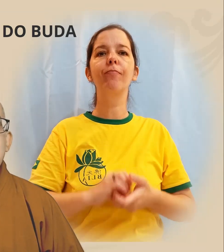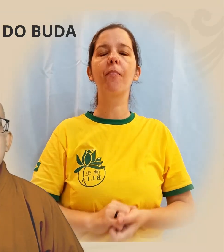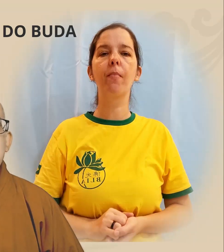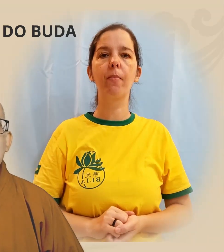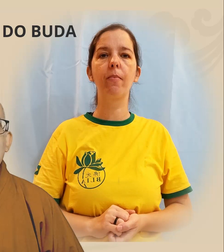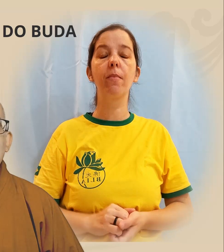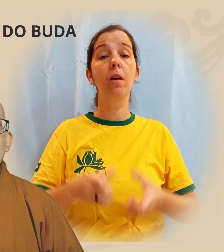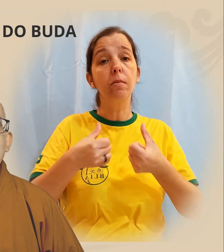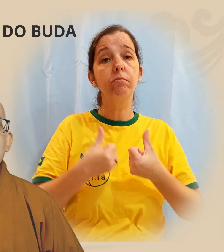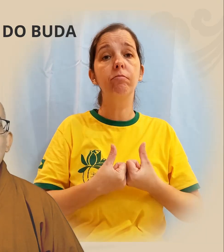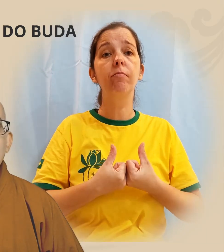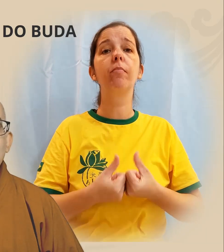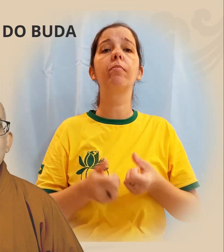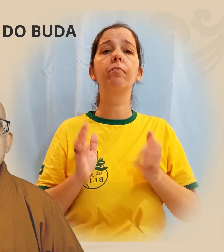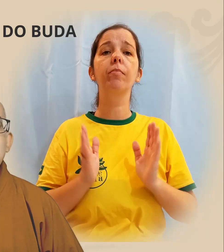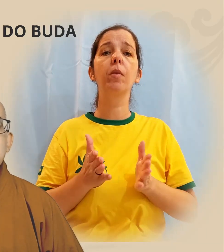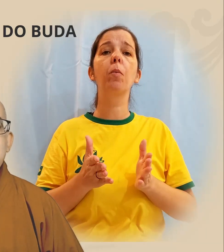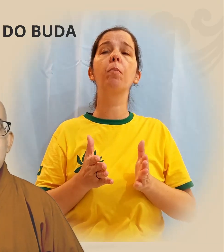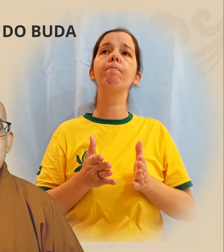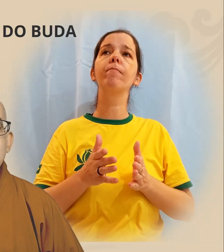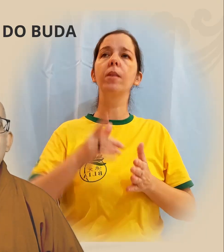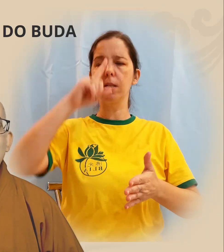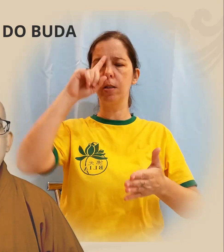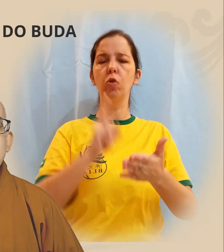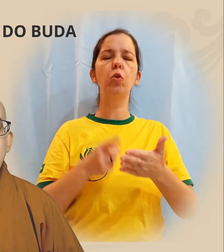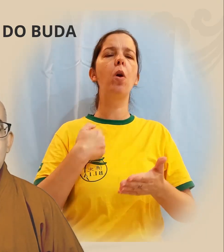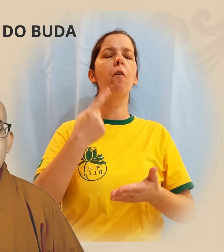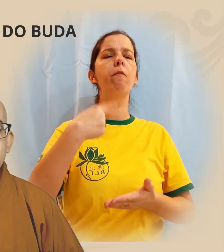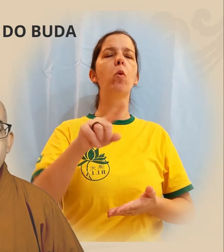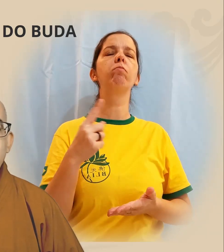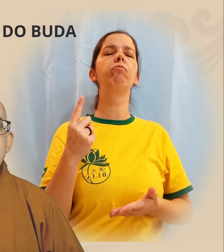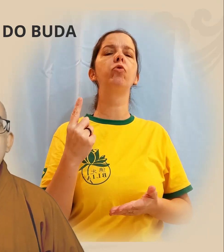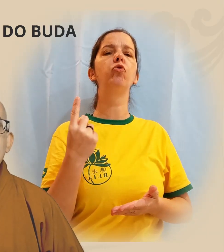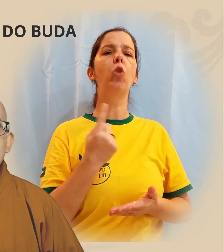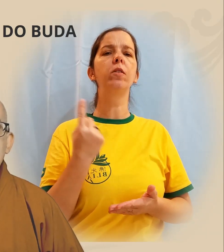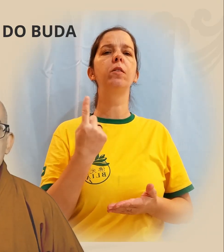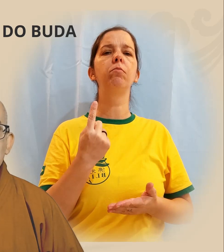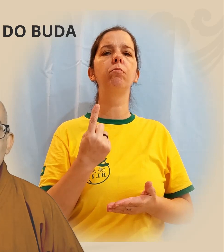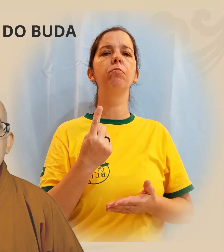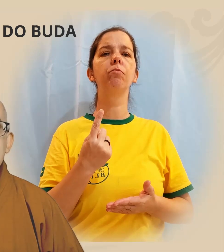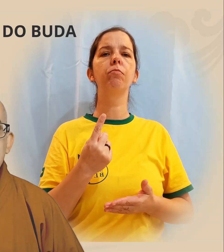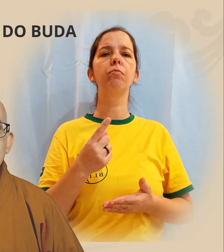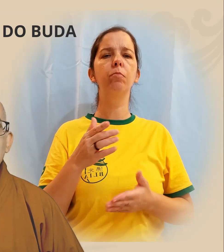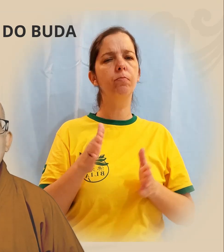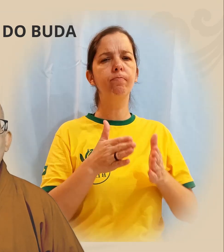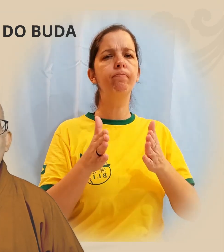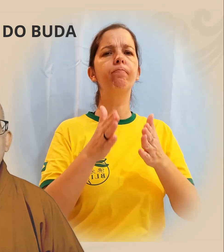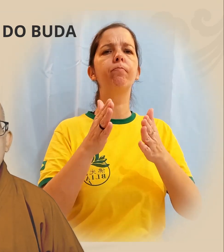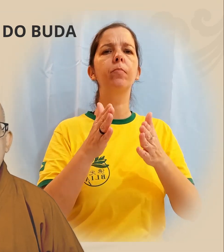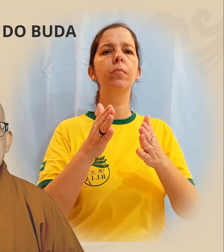havia decidido que sua busca seria solitária, mesmo estando